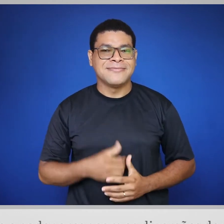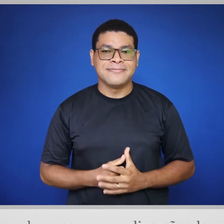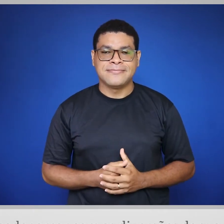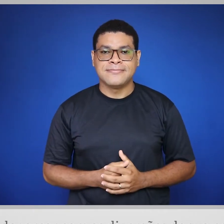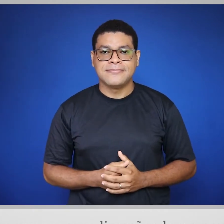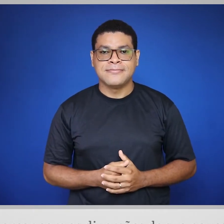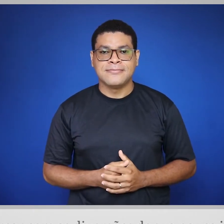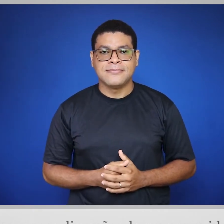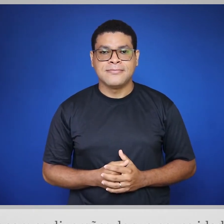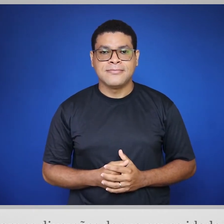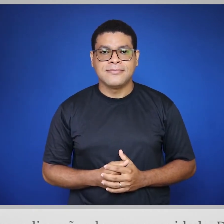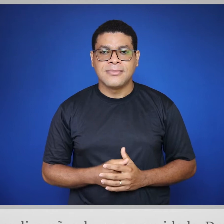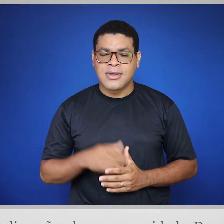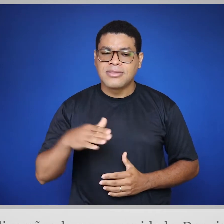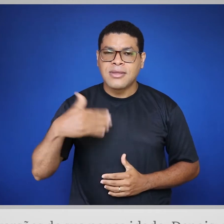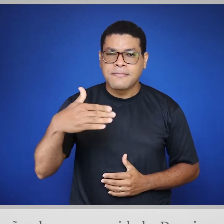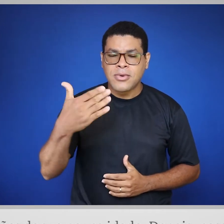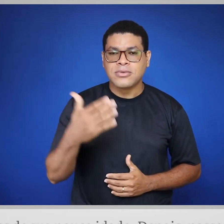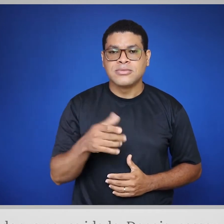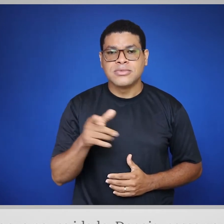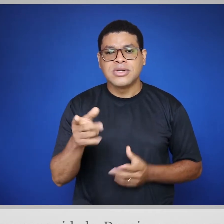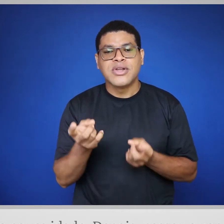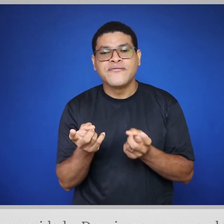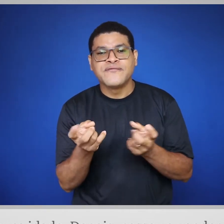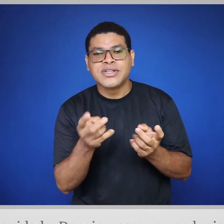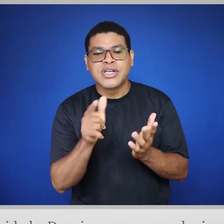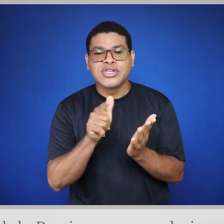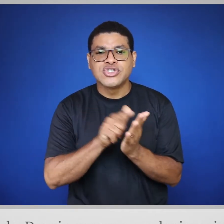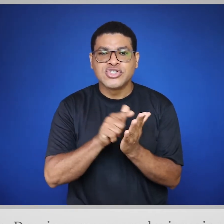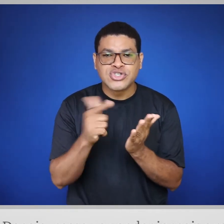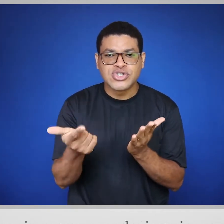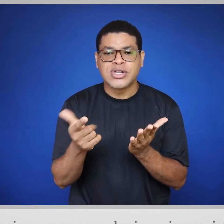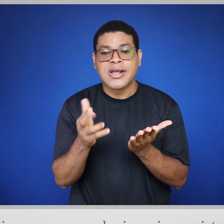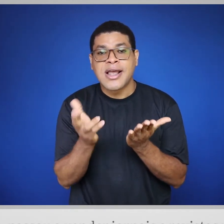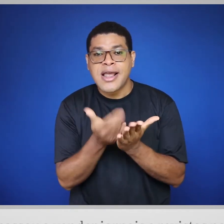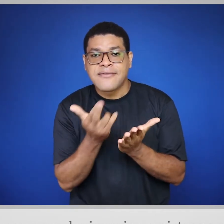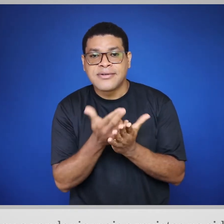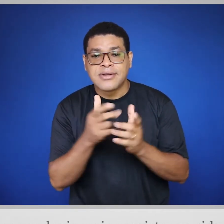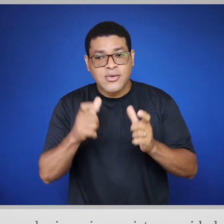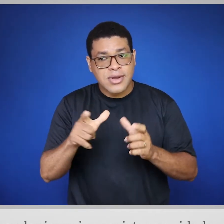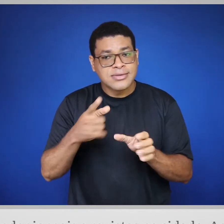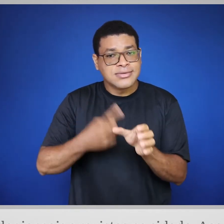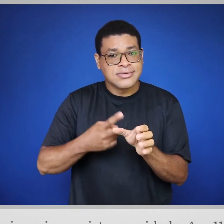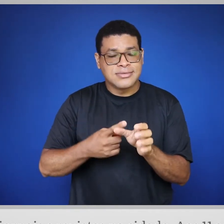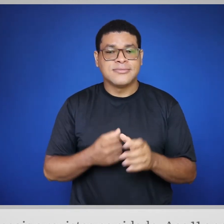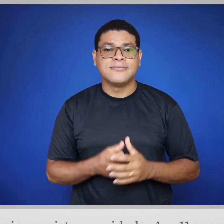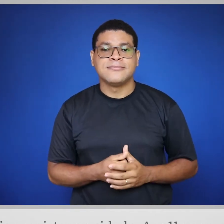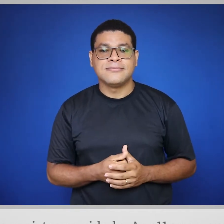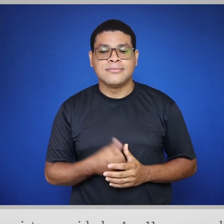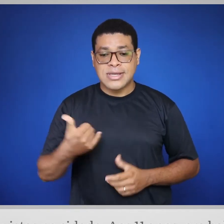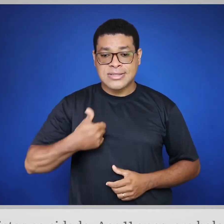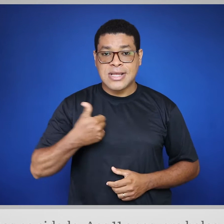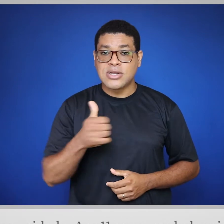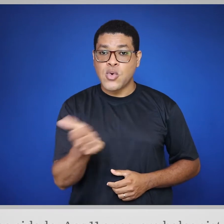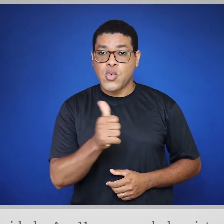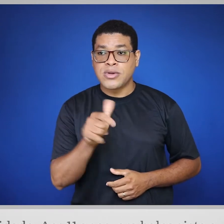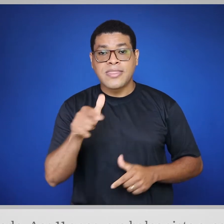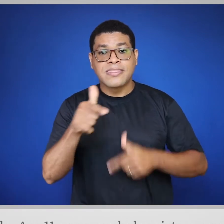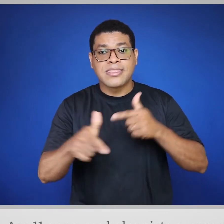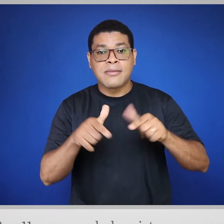poder arcar com as diversões de sua pouca idade. Depois, passou a vender jornais e revistas na